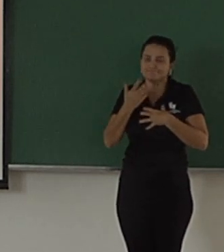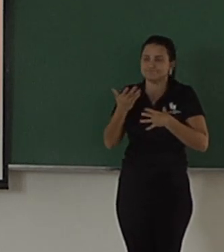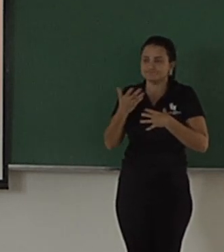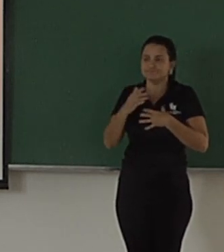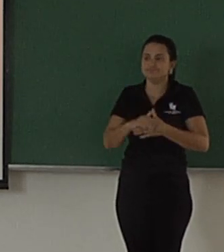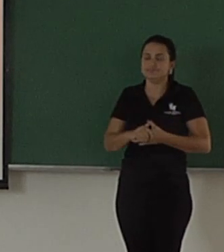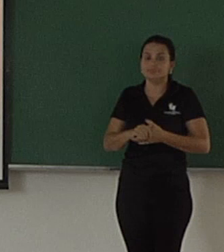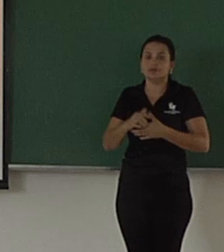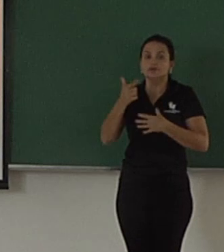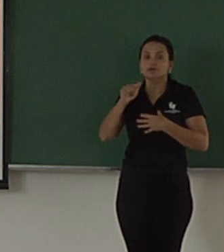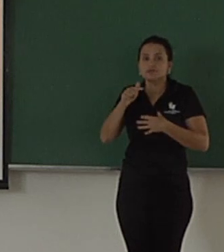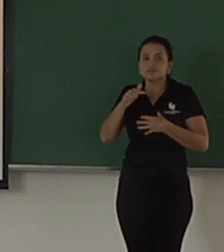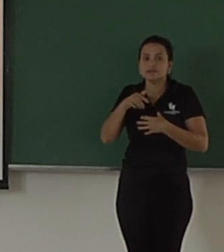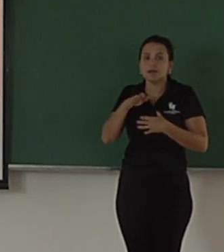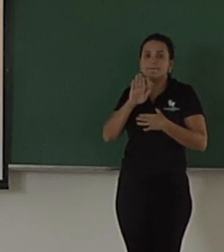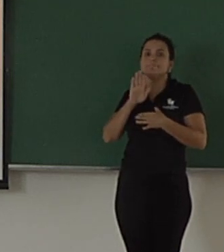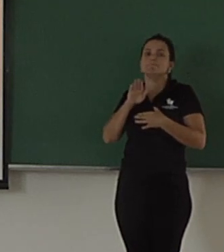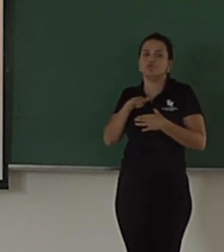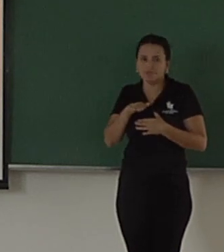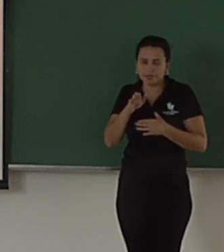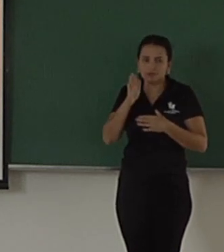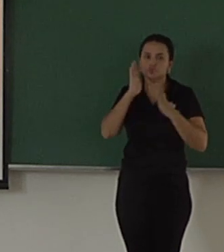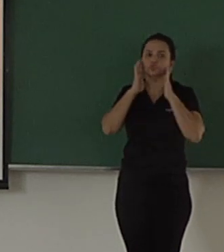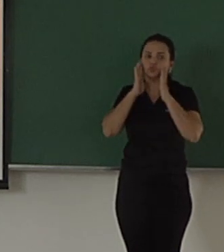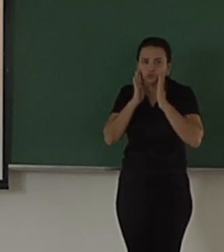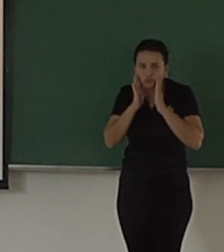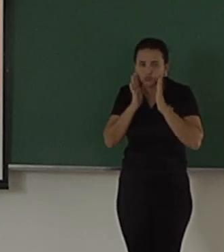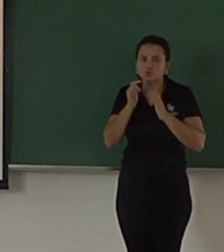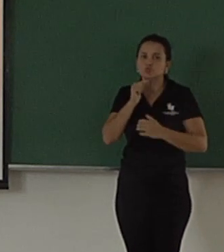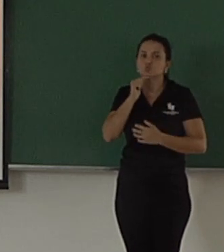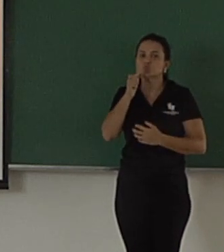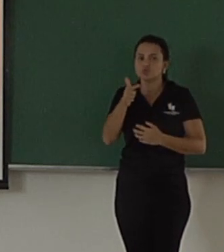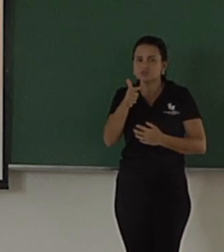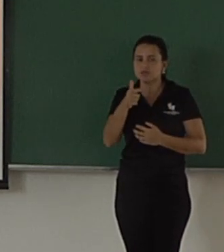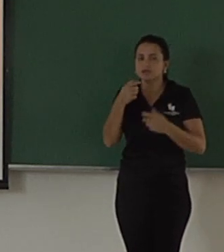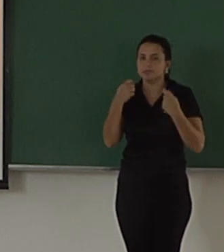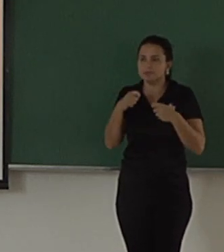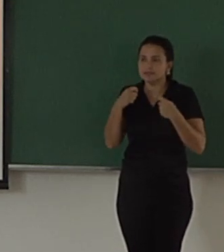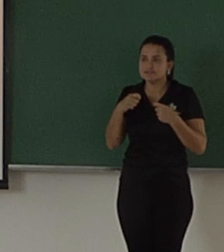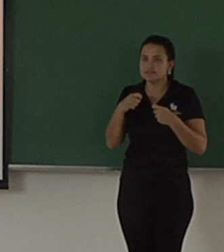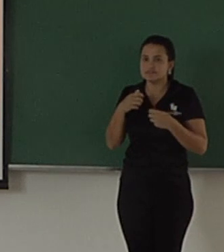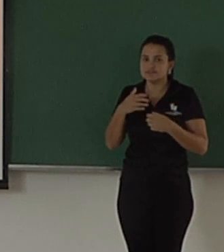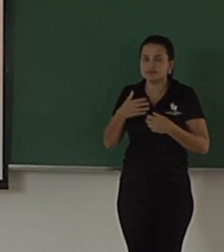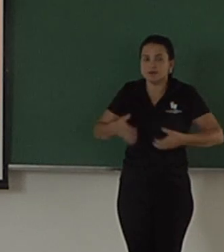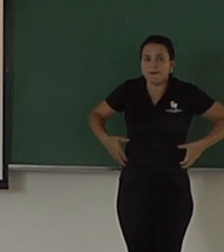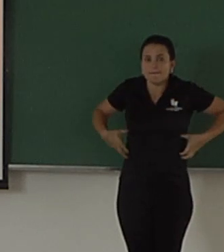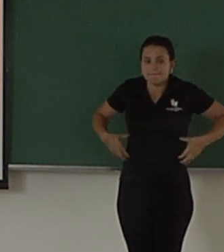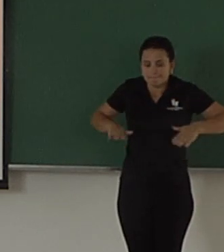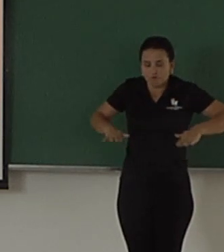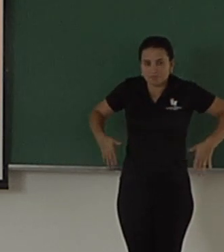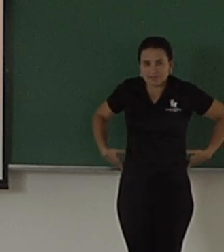ele poder fazer esse movimento, de levantar a cabeça, ele não consegue, ele tem que levantar, tem que mexer a coluna para poder